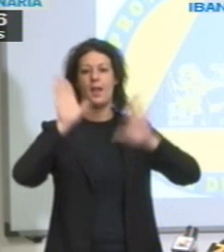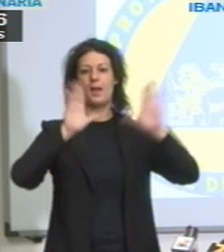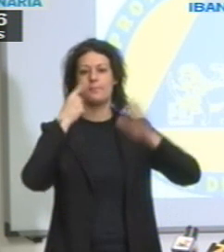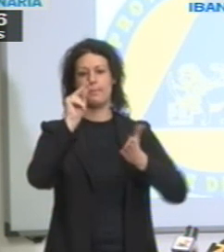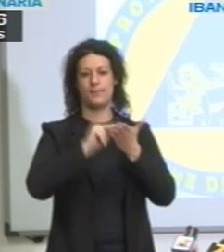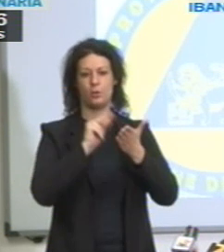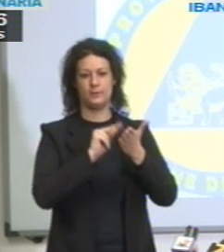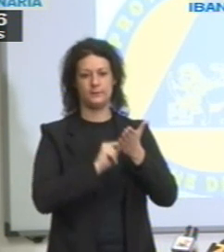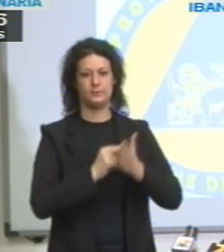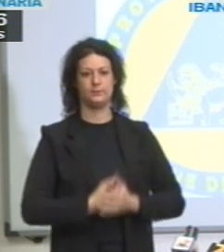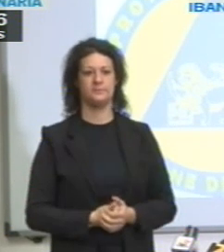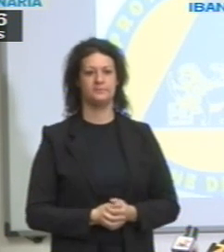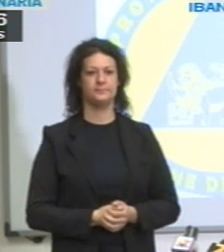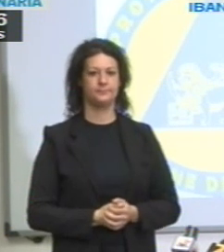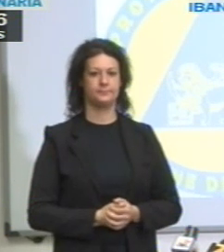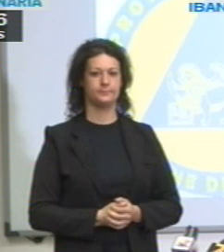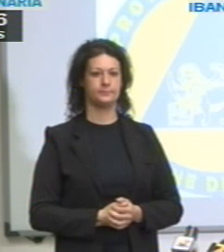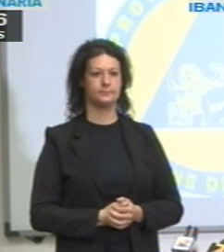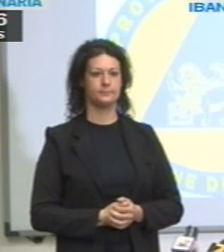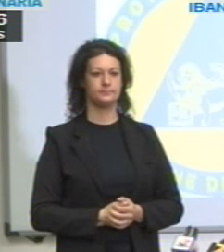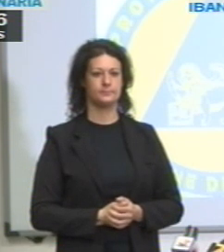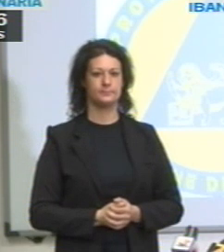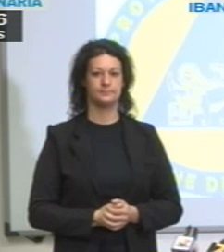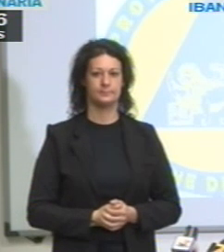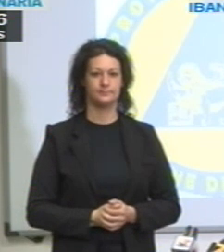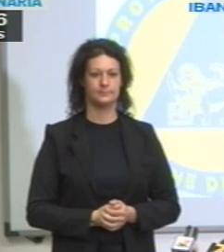Anna Maria, Emiliano interviene sempre.